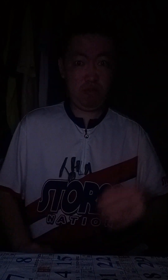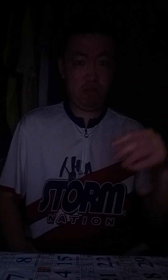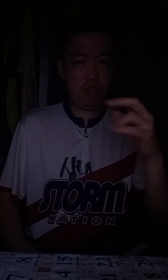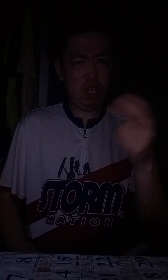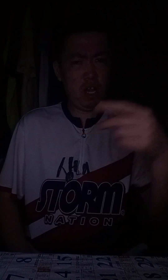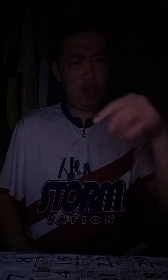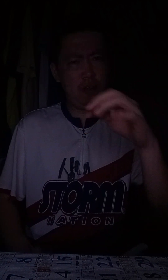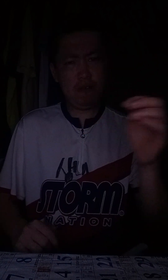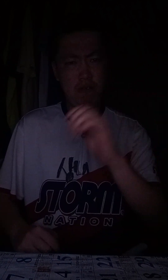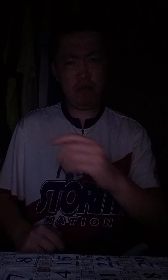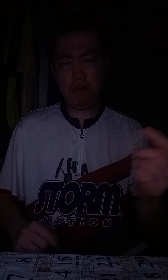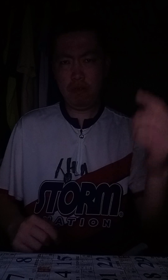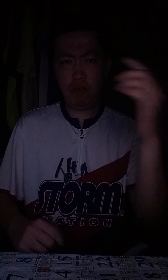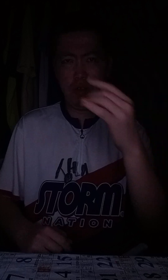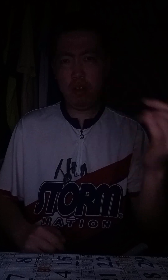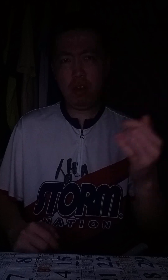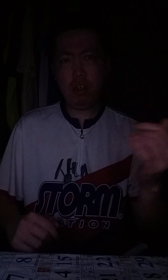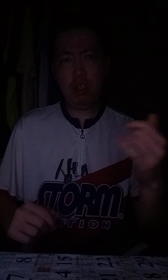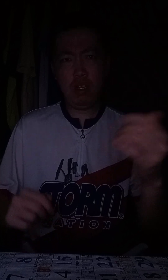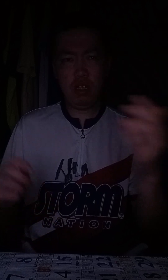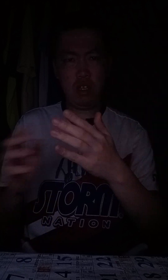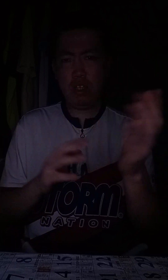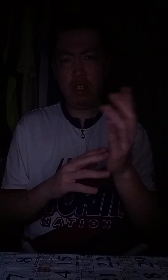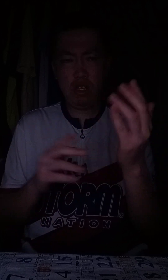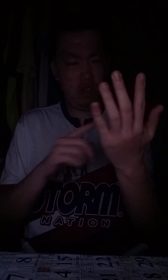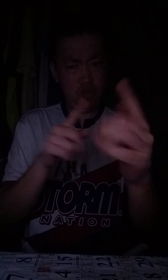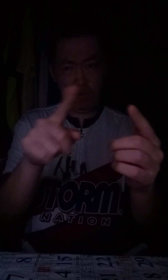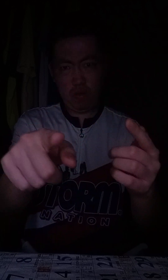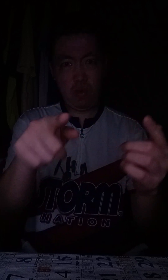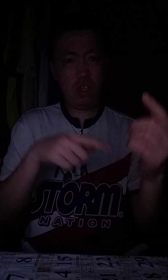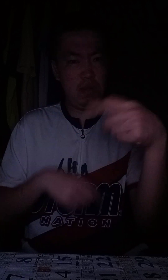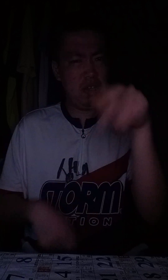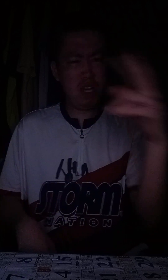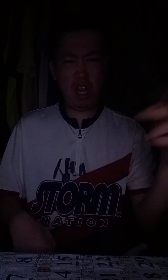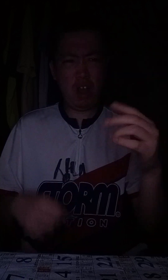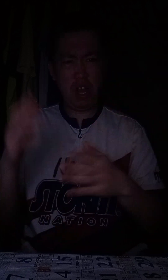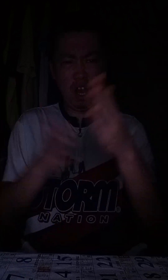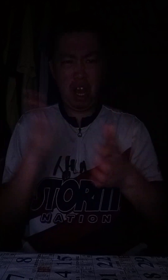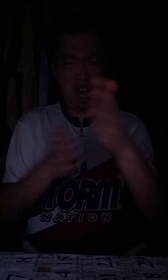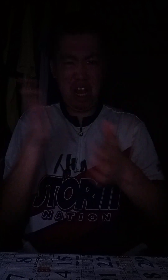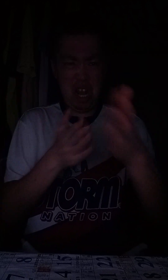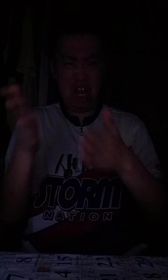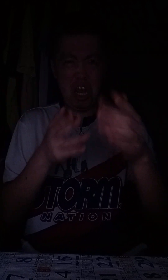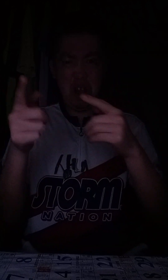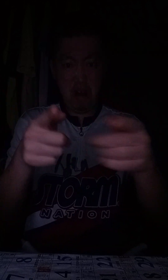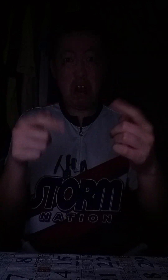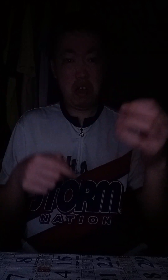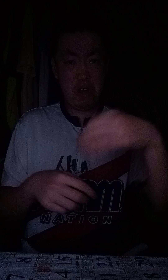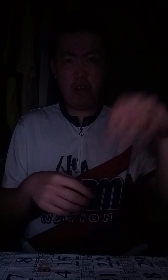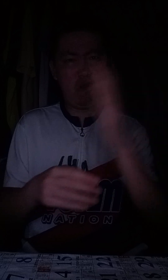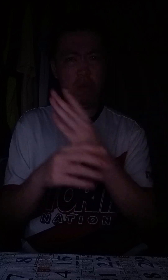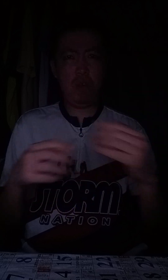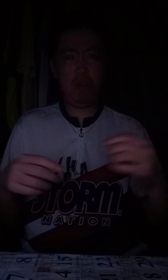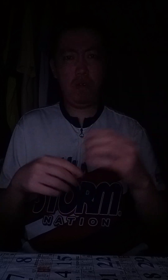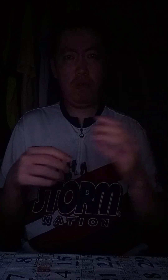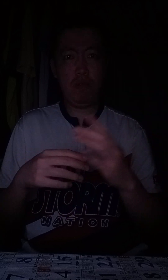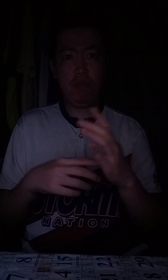잠시 운전석을 벗어나 버스 바깥에서 휴대전화를 보던 기사가 황급하게 쫓아가 보지만 소용이 없습니다. 버스